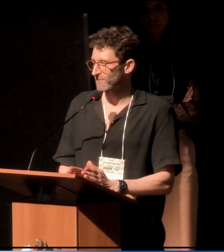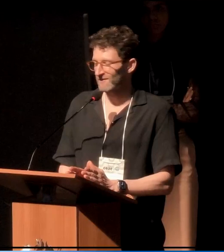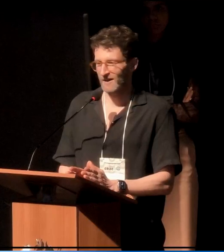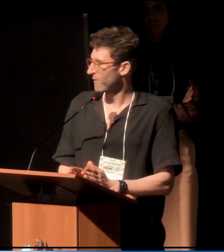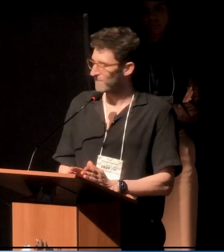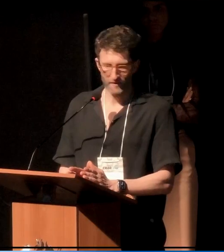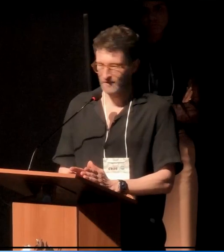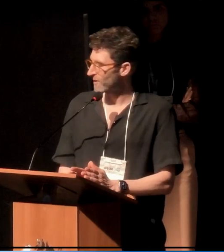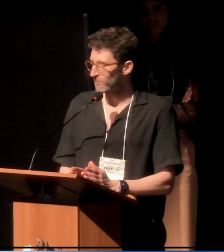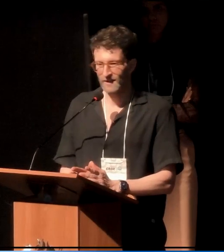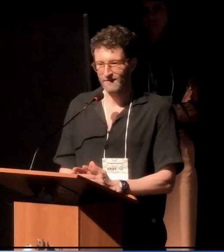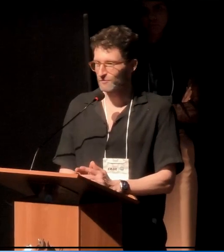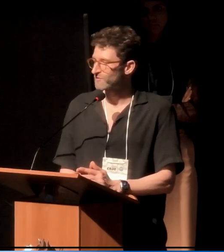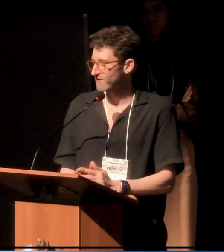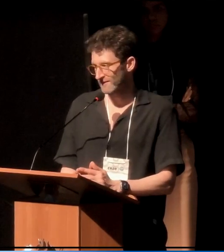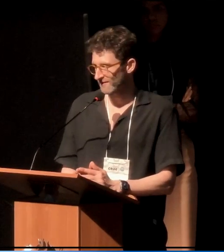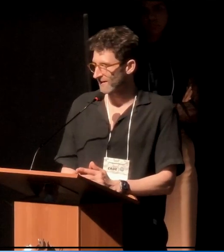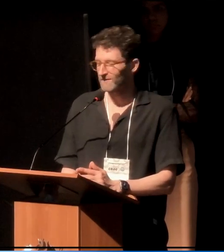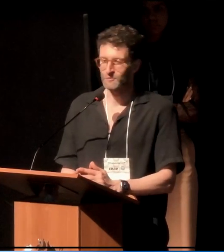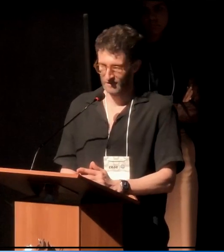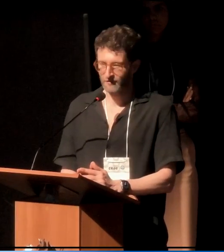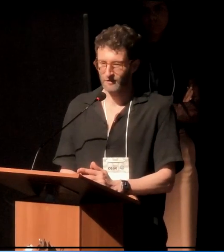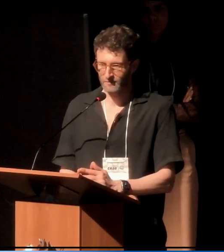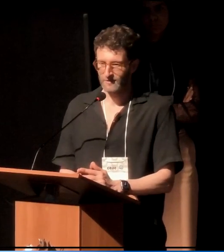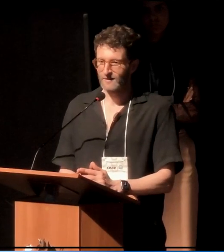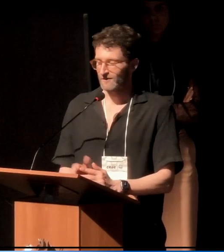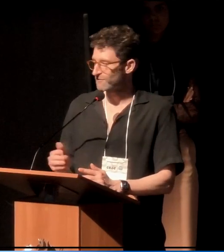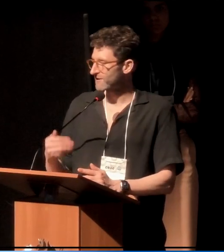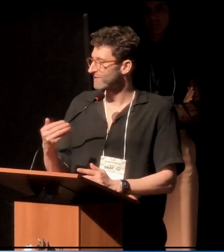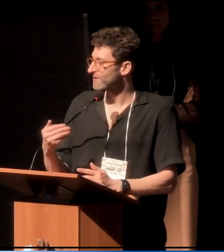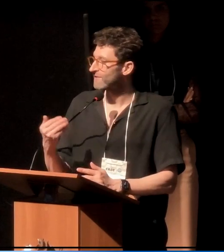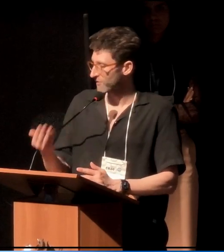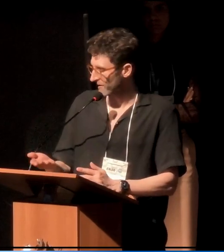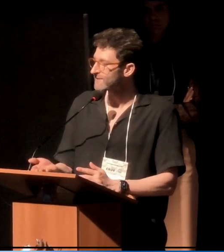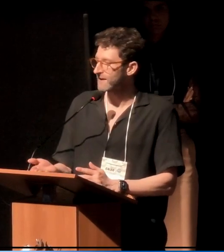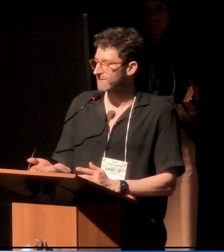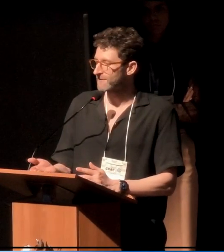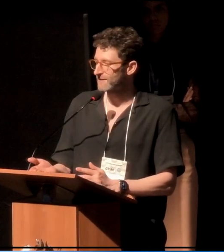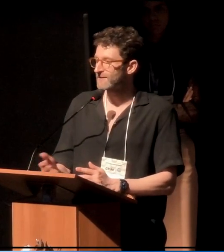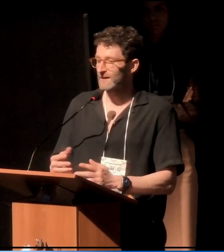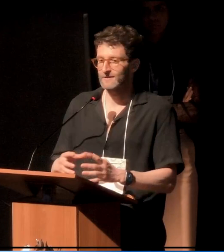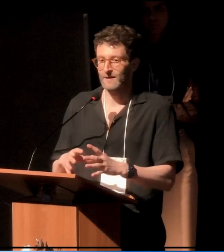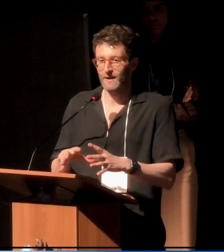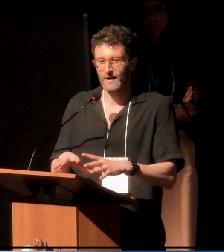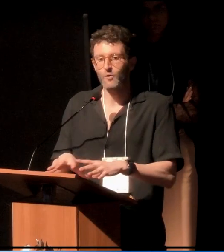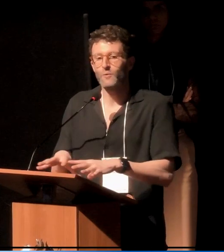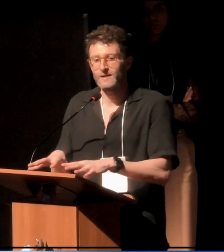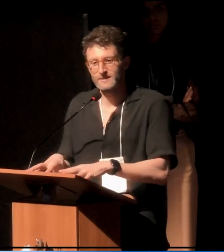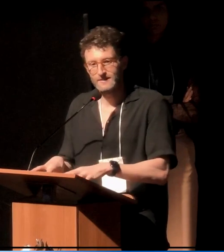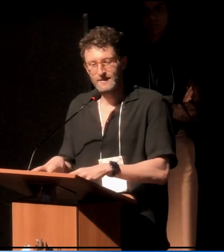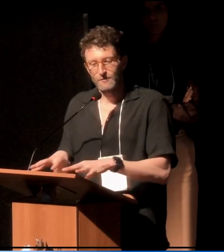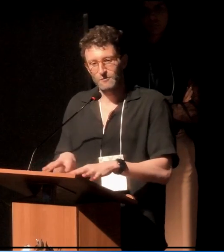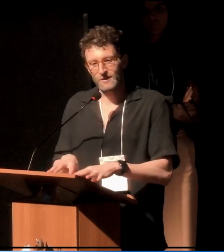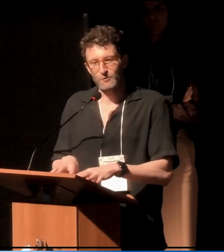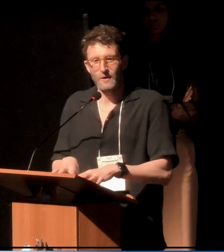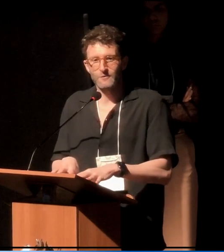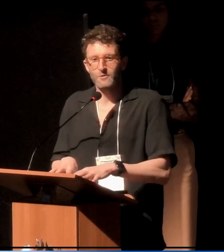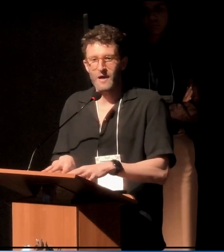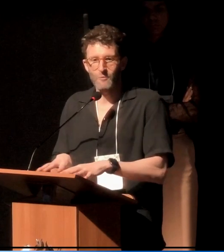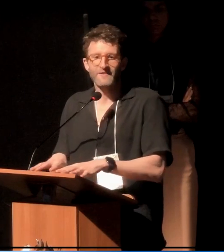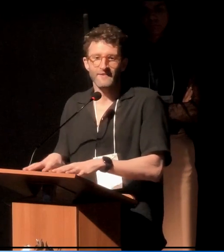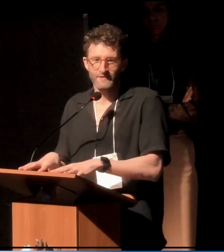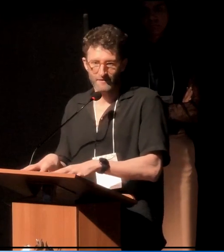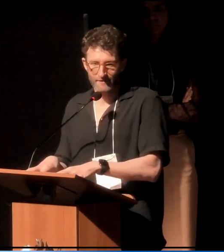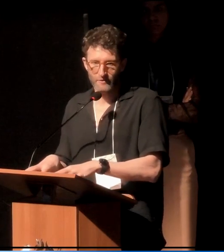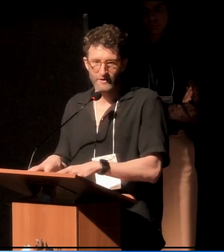necessidade alimentar especial não há obrigação de fornecer essa outra forma vai fornecer o que a escola tem né E aí trabalhar com ean tudo que